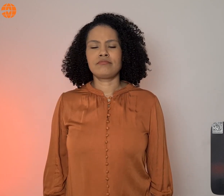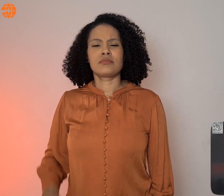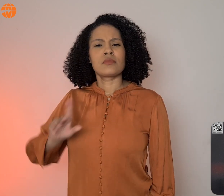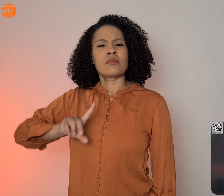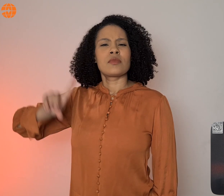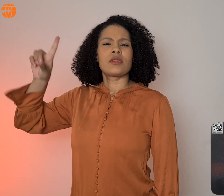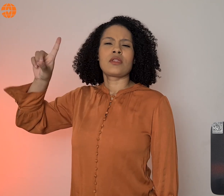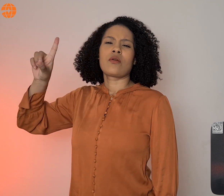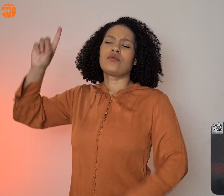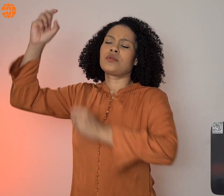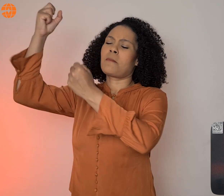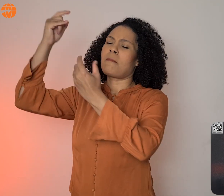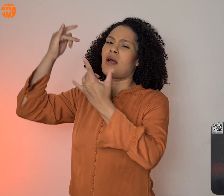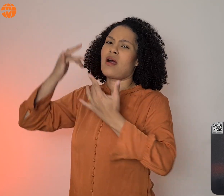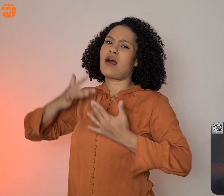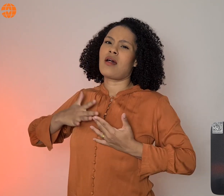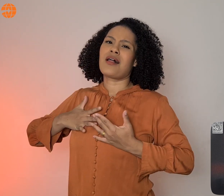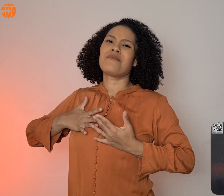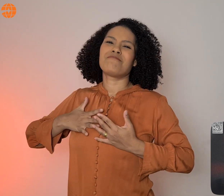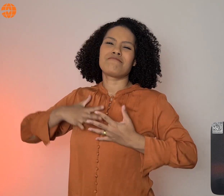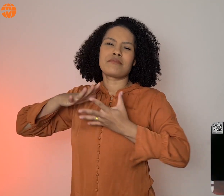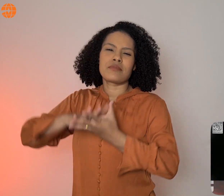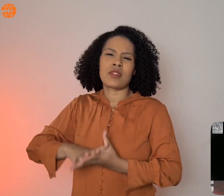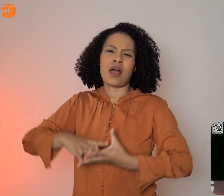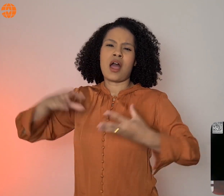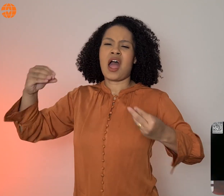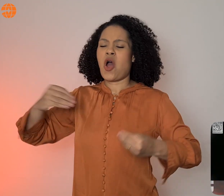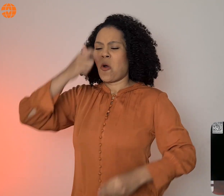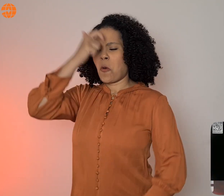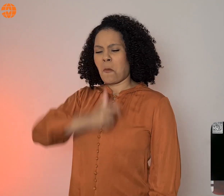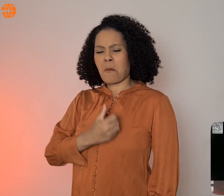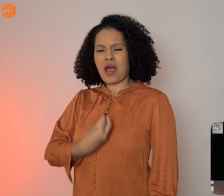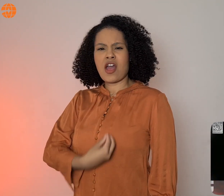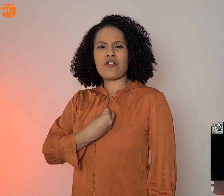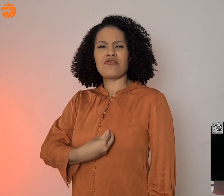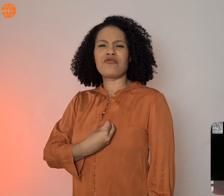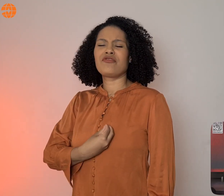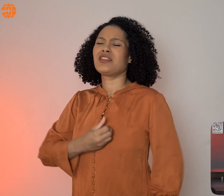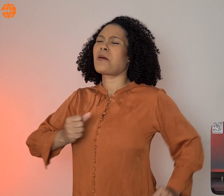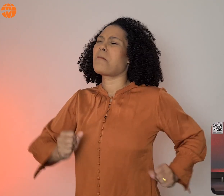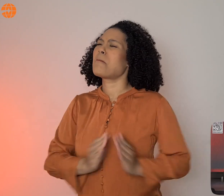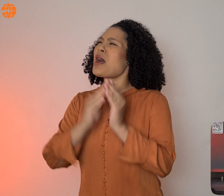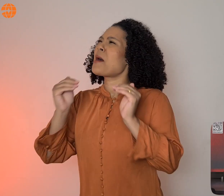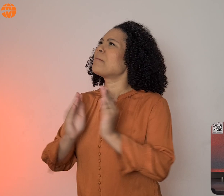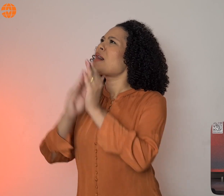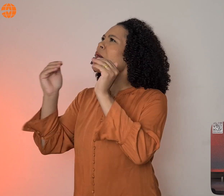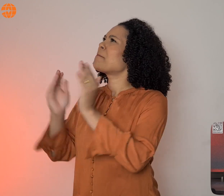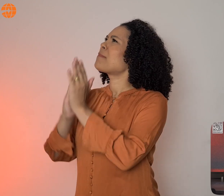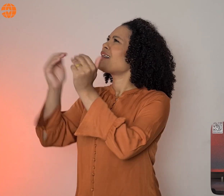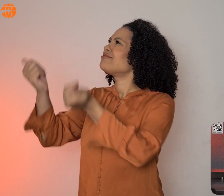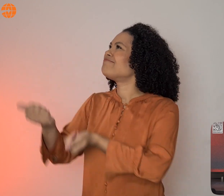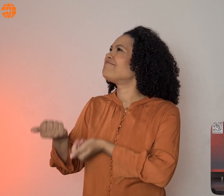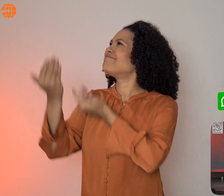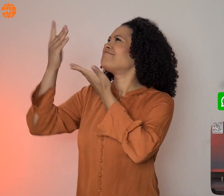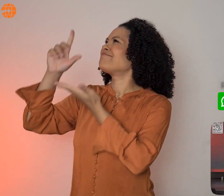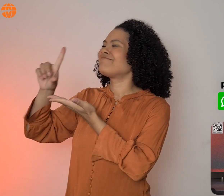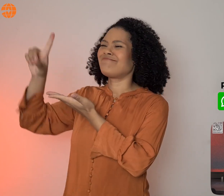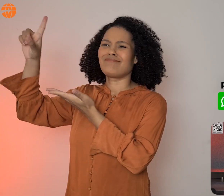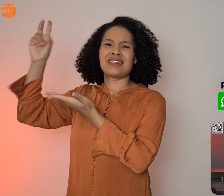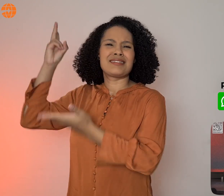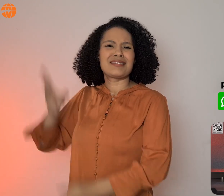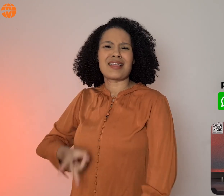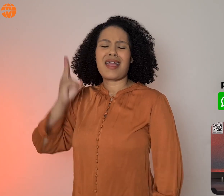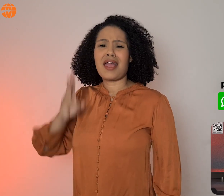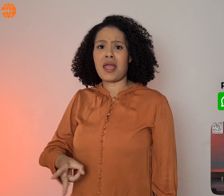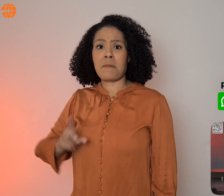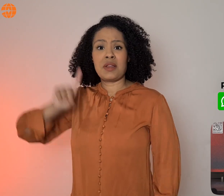Bendiga o Senhor a minha alma, bendiga o Senhor todo o meu ser, bendiga o Senhor a minha alma. Não